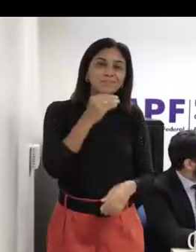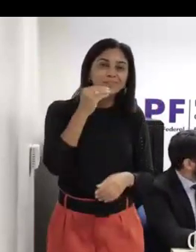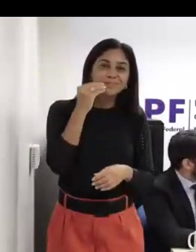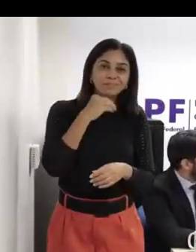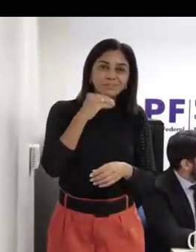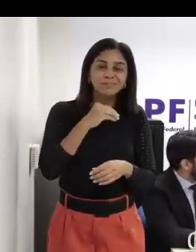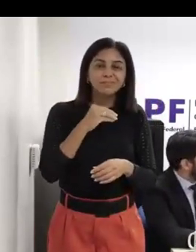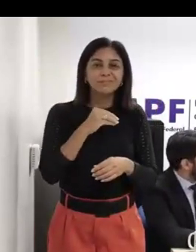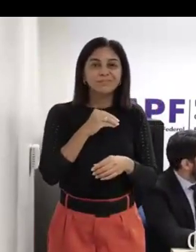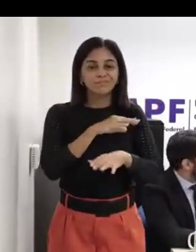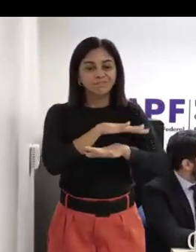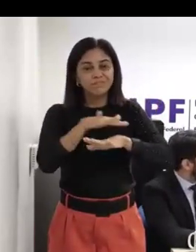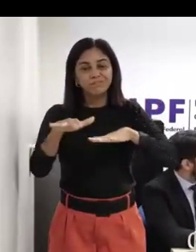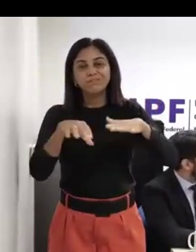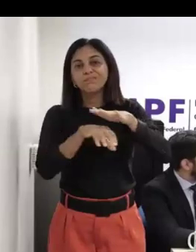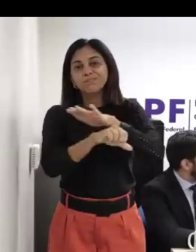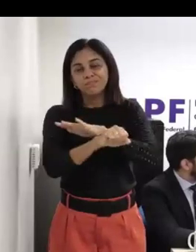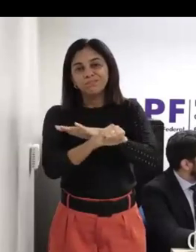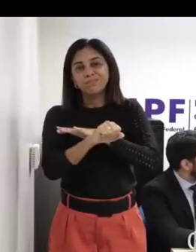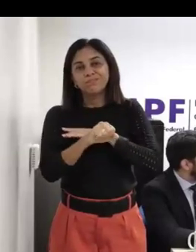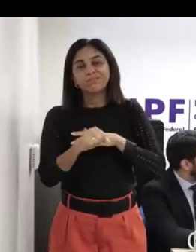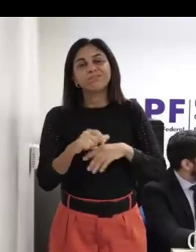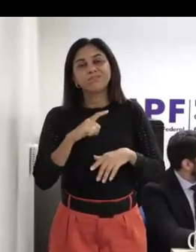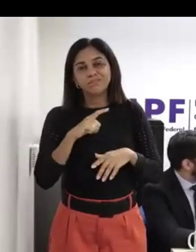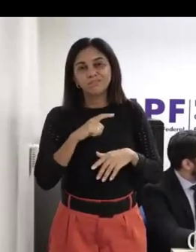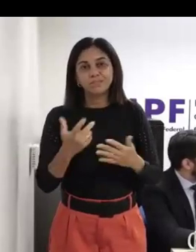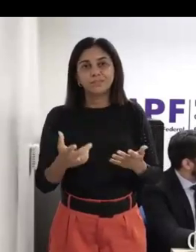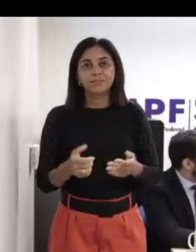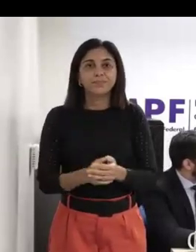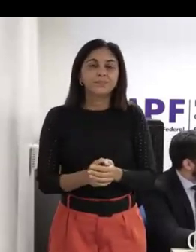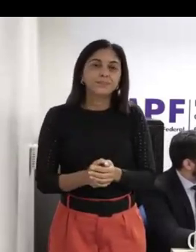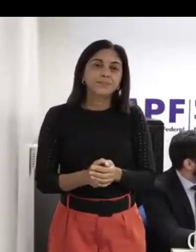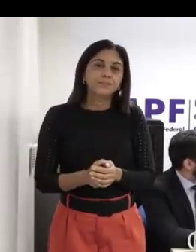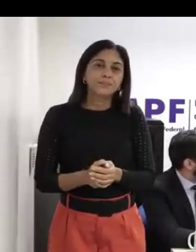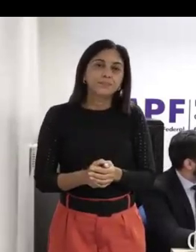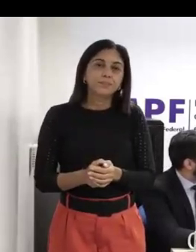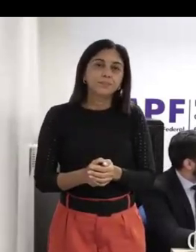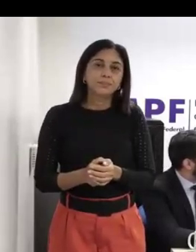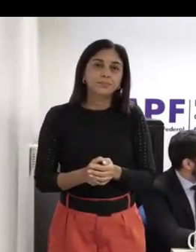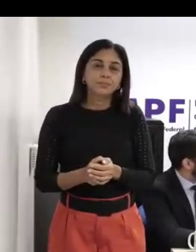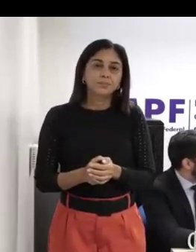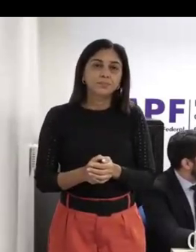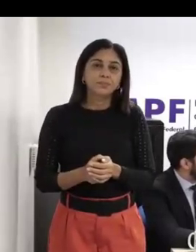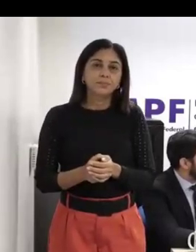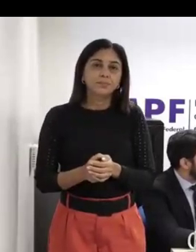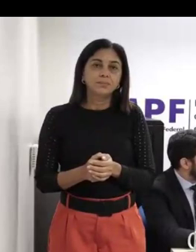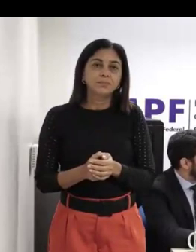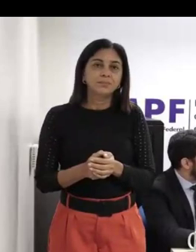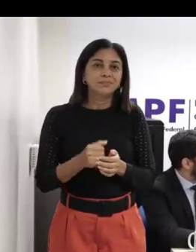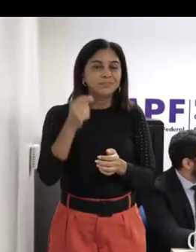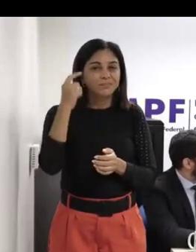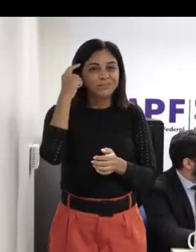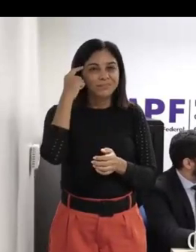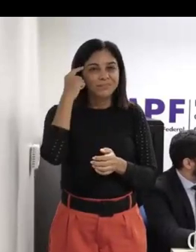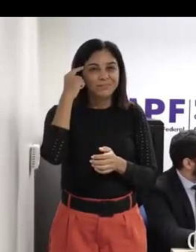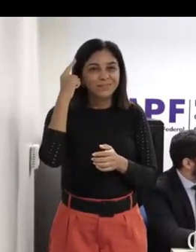de situação então é importante que nós entendamos que a a vulnerabilidade dessas pessoas é amplificada por